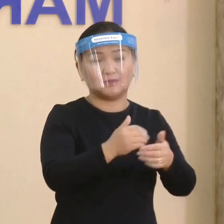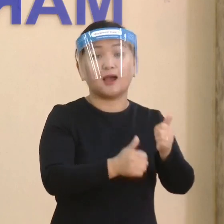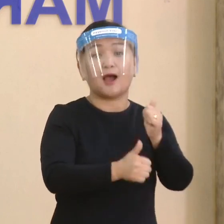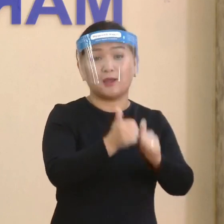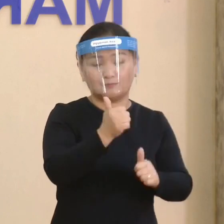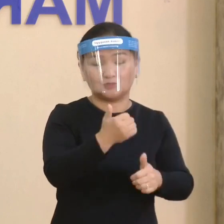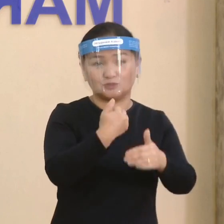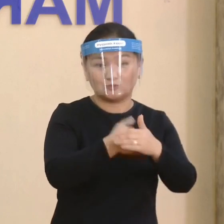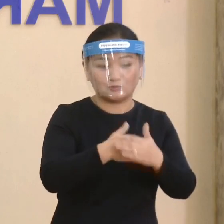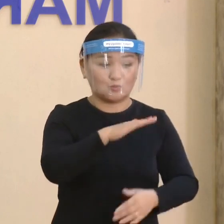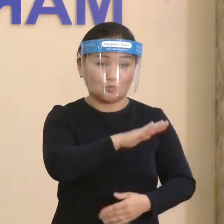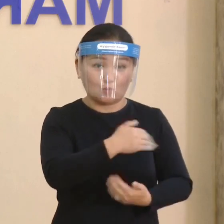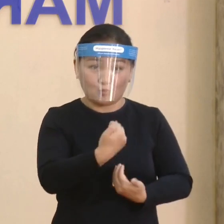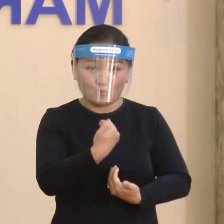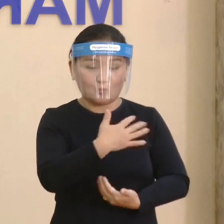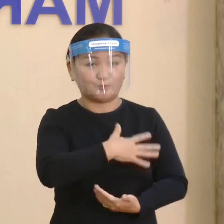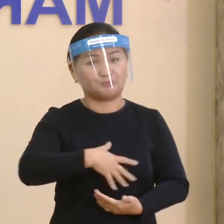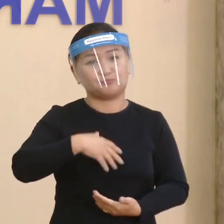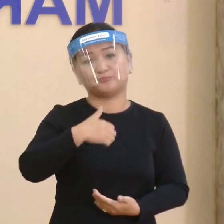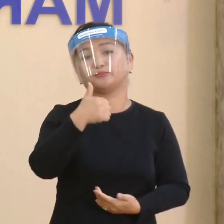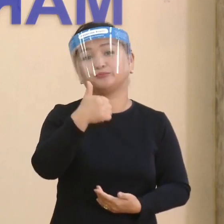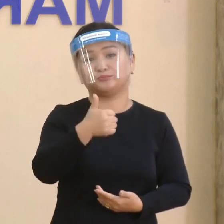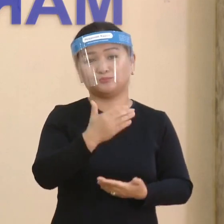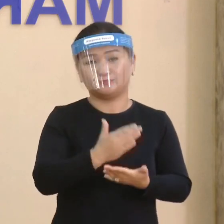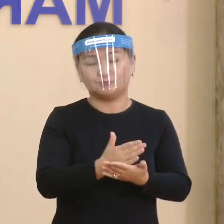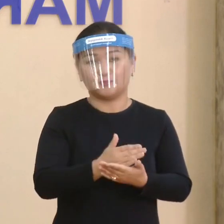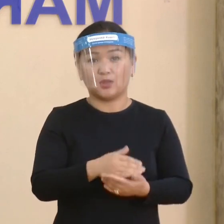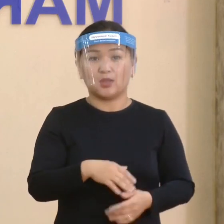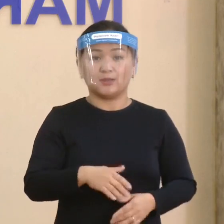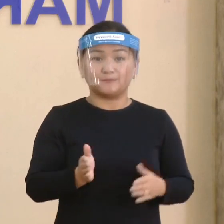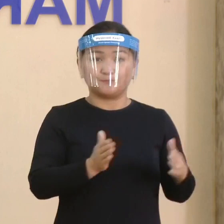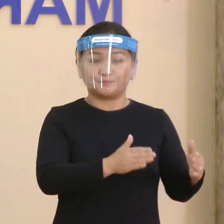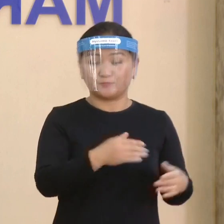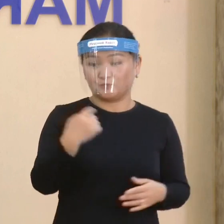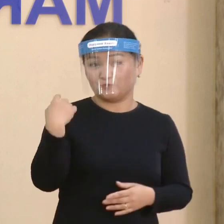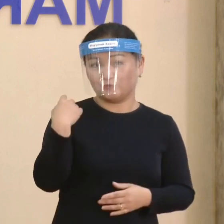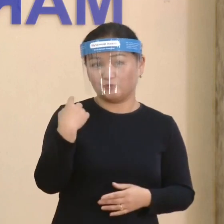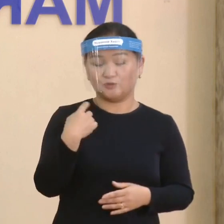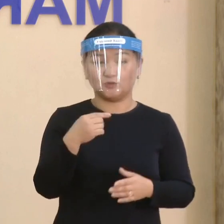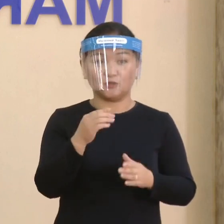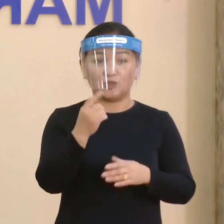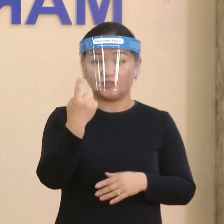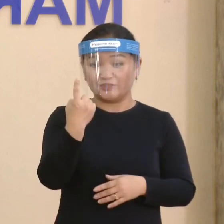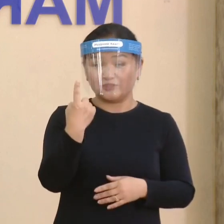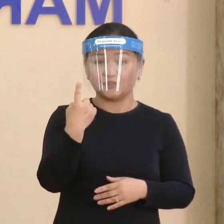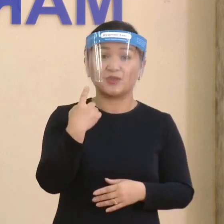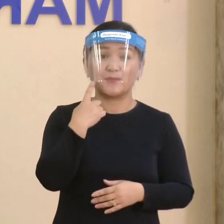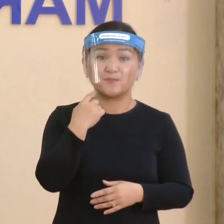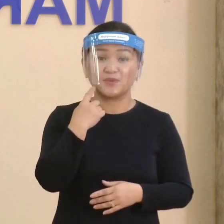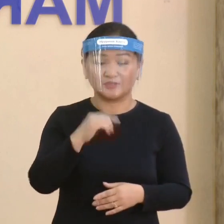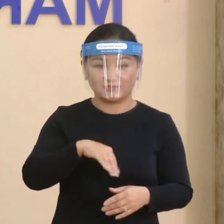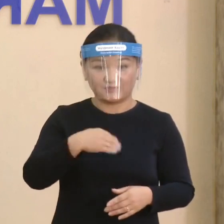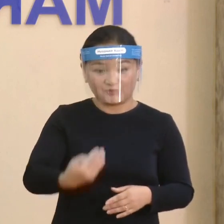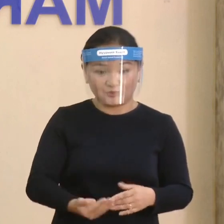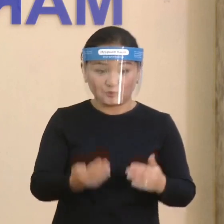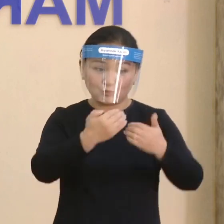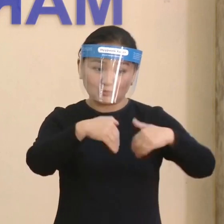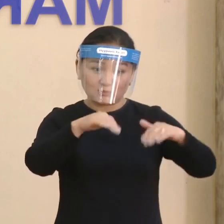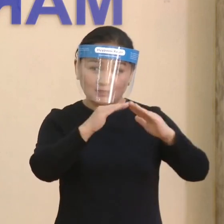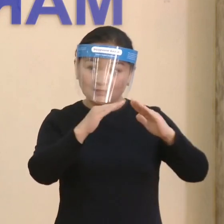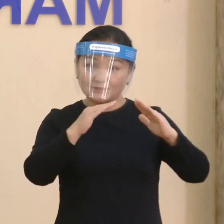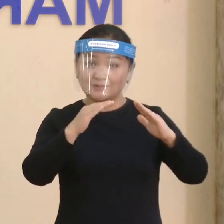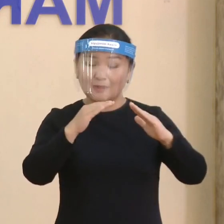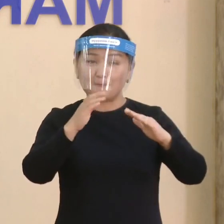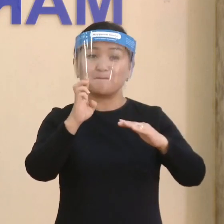удирцаа хүүхдийн биеийн байдал бол сайн байгаа. За урд нь мөн бас халдварт өвчин судлалын үндэсний төвд нэг жирэмсэн эмэгтэй тусгаарлах байрнаас